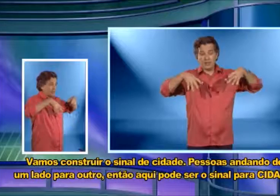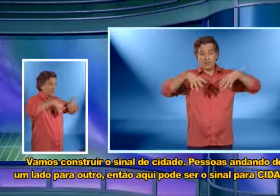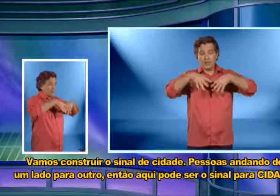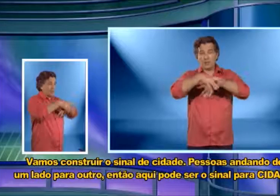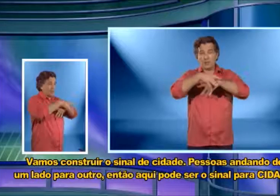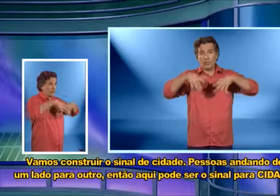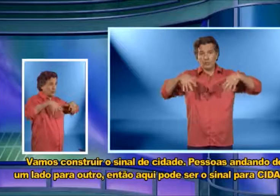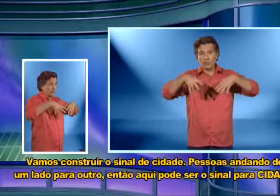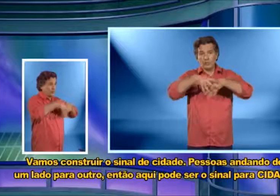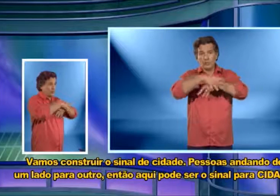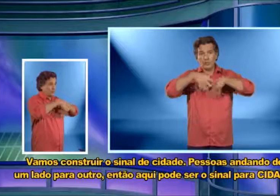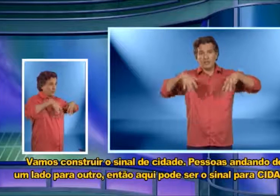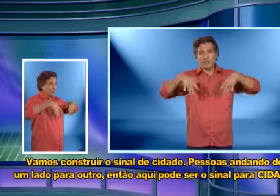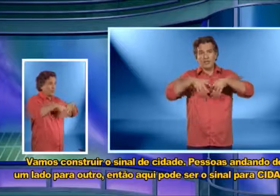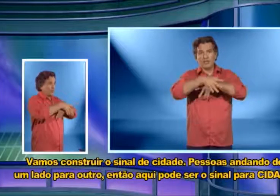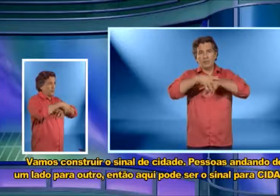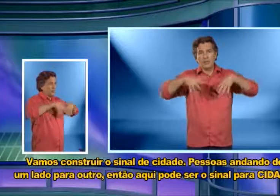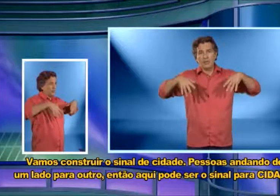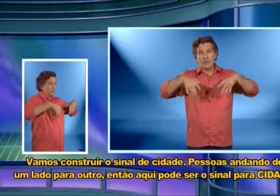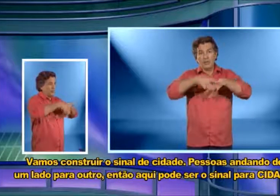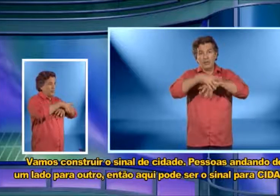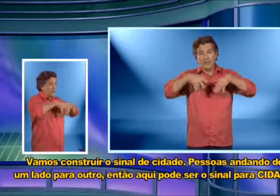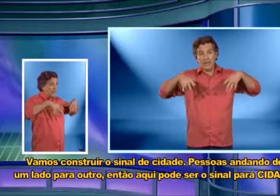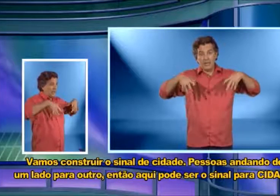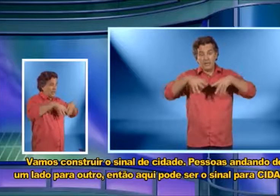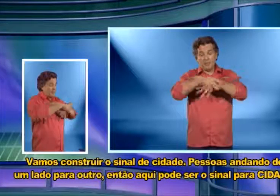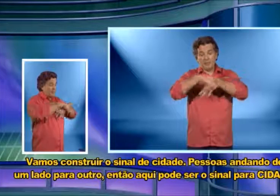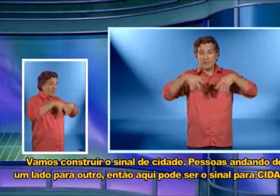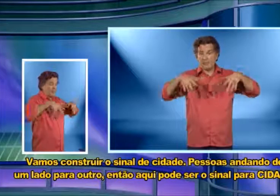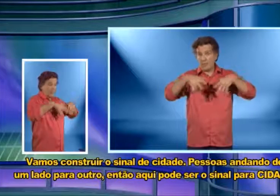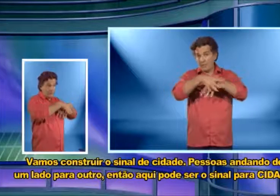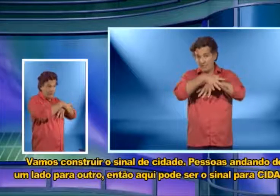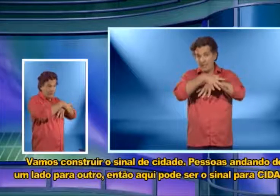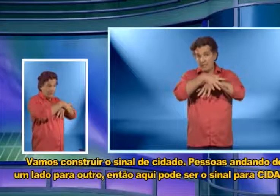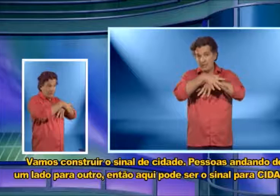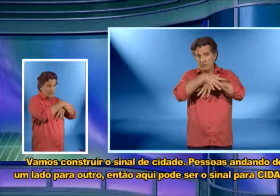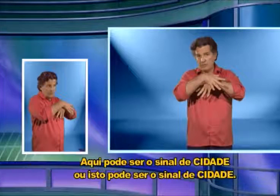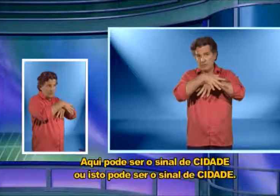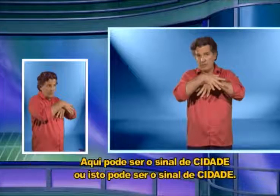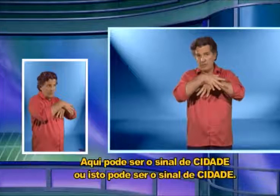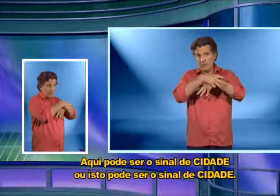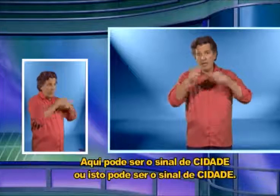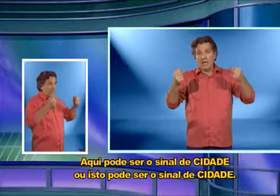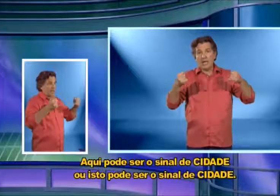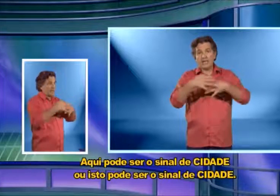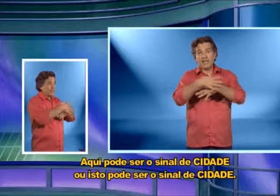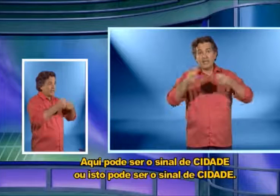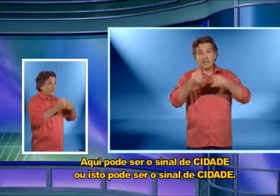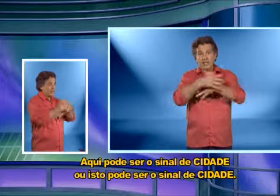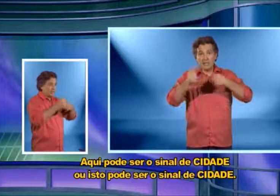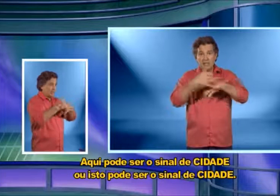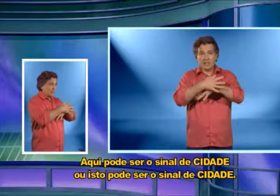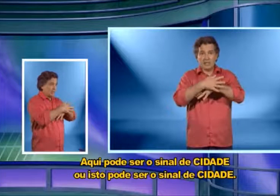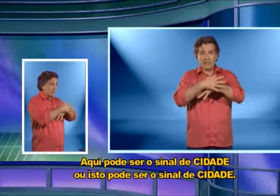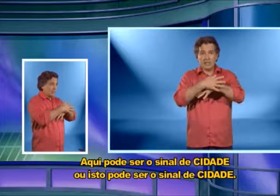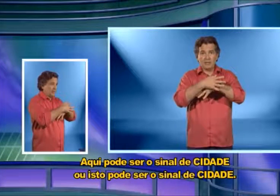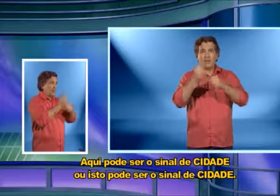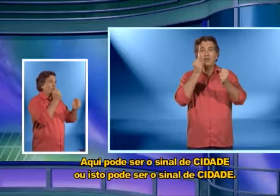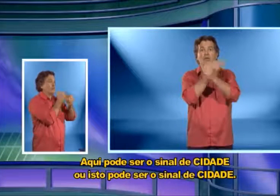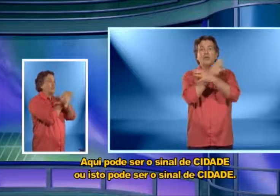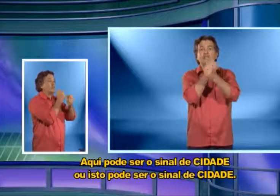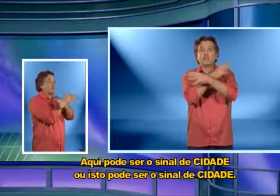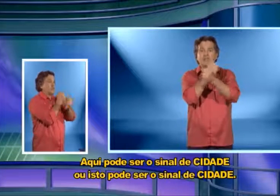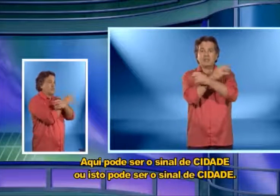lado e pessoas andando para o outro. Então, aqui pode ser o sinal para a cidade. Aqui pode ser o sinal de